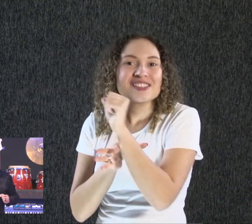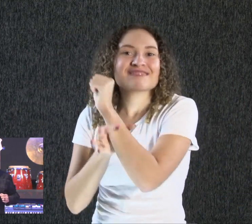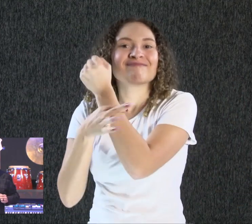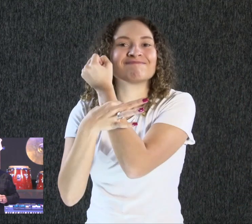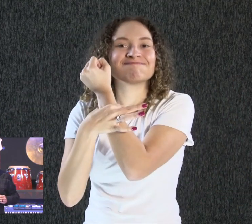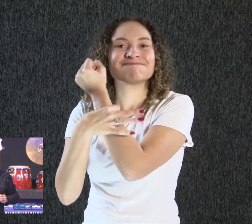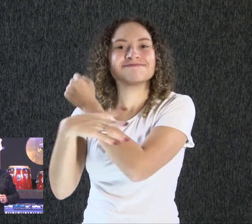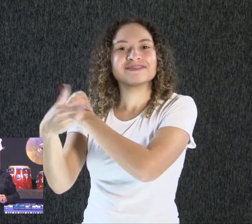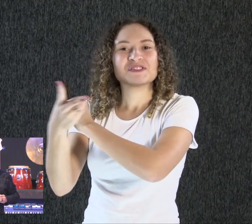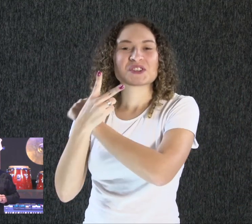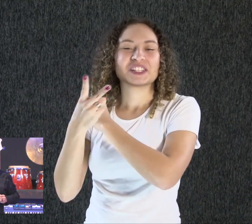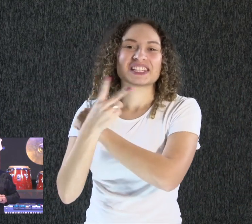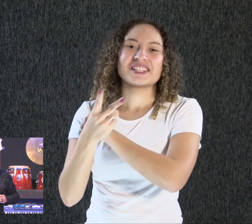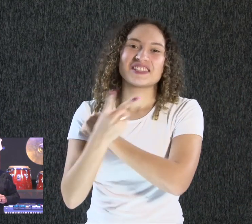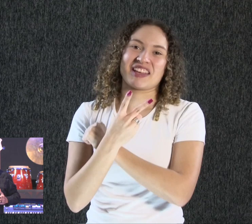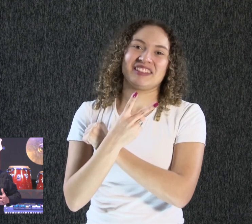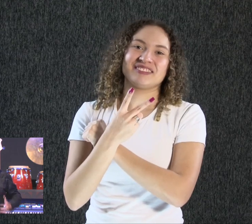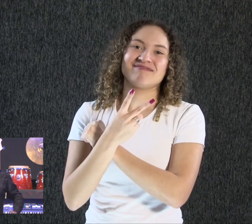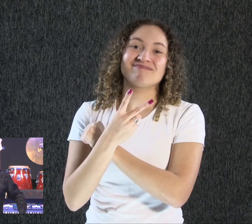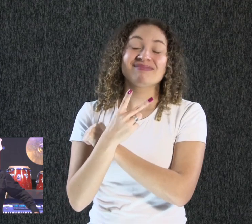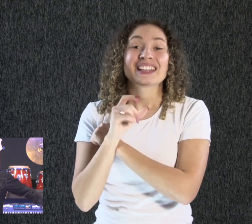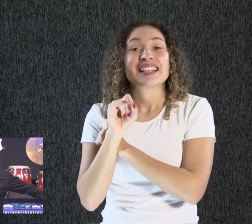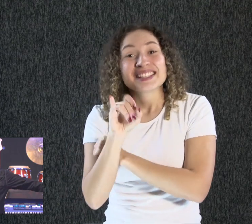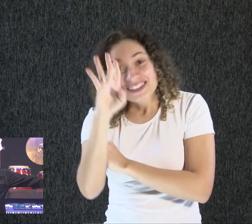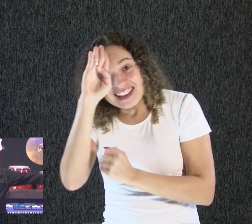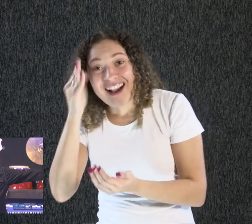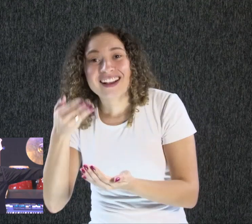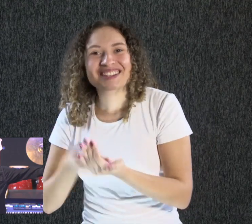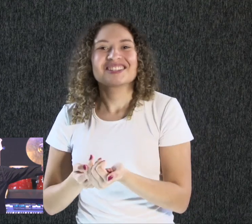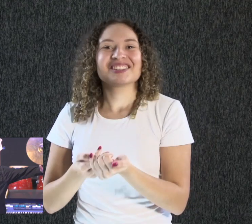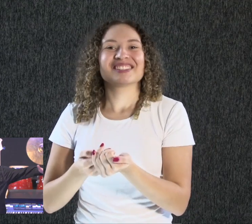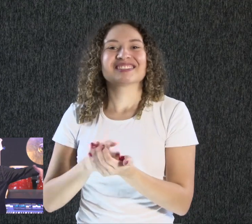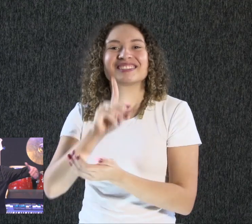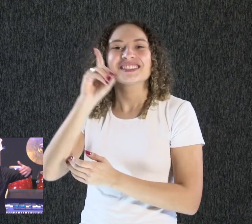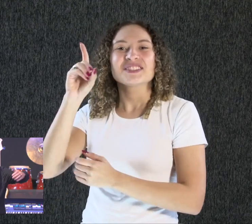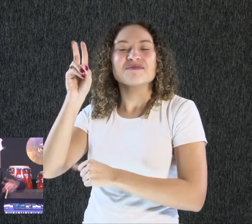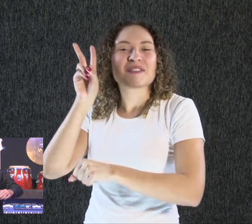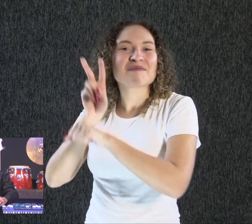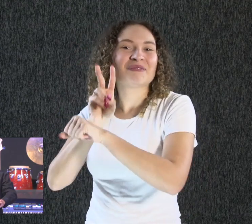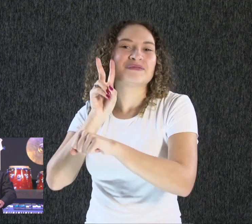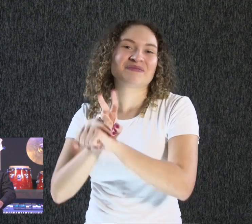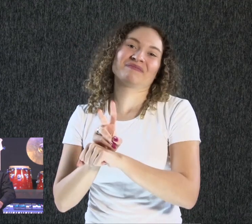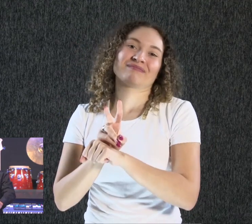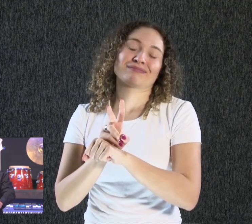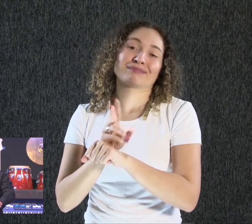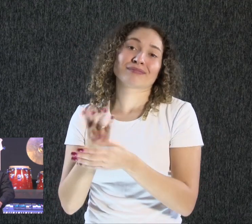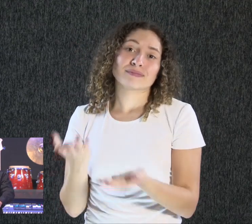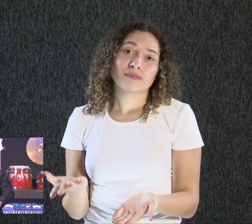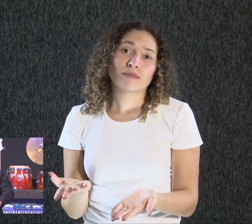Senhor? Se você confia no Senhor, as asas do Altíssimo irão te cobrir.